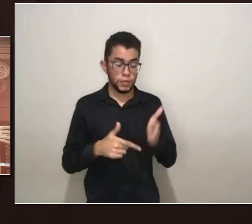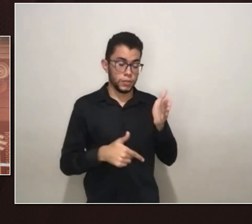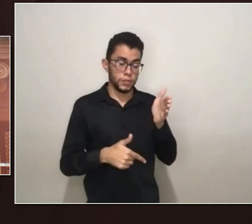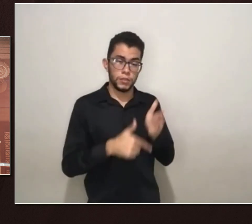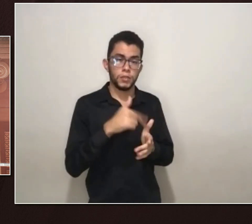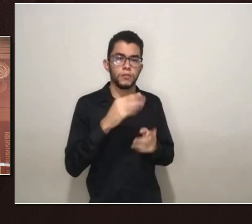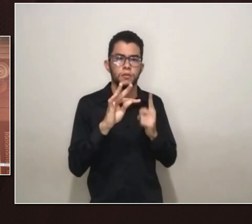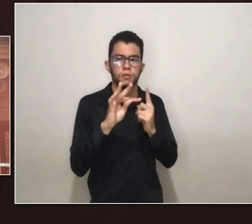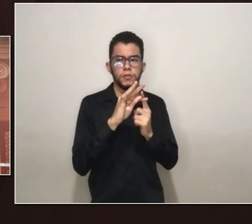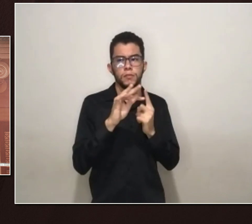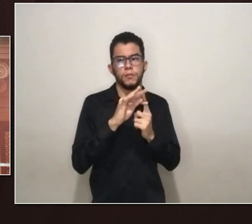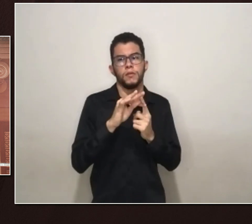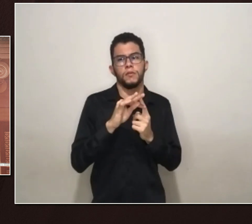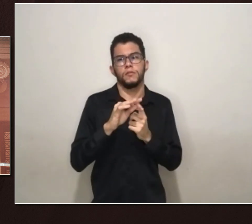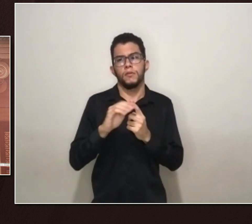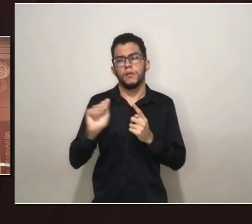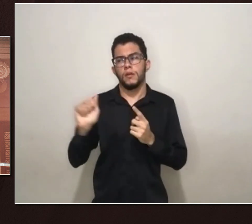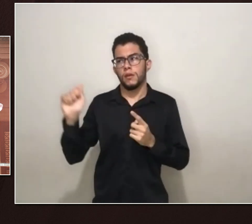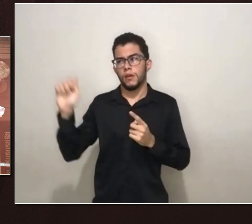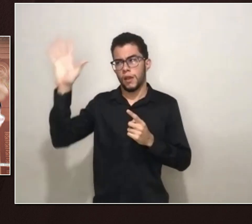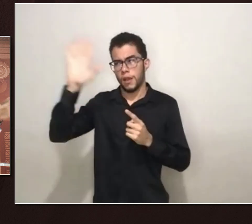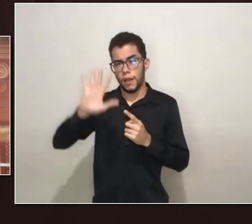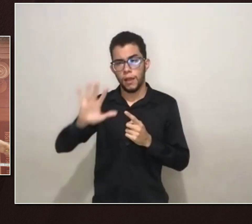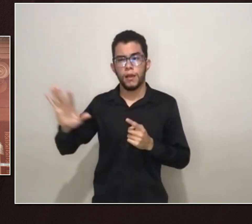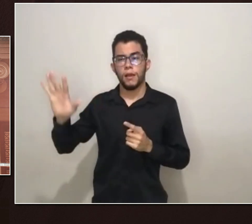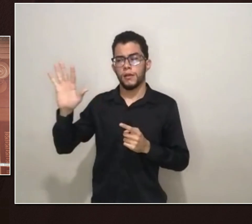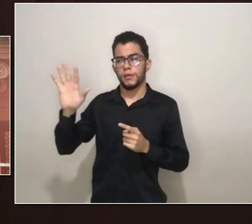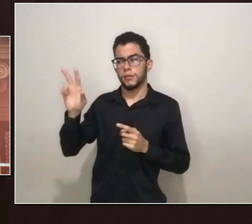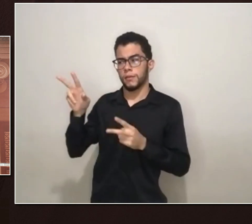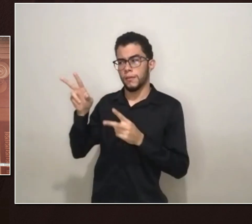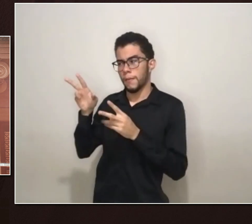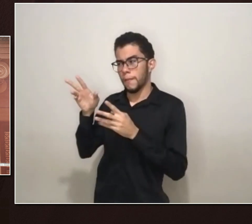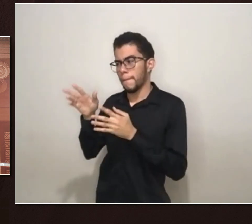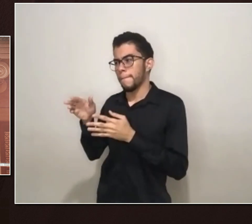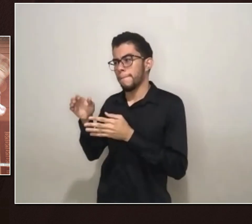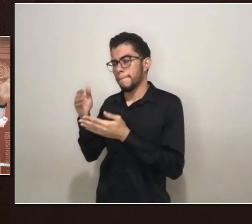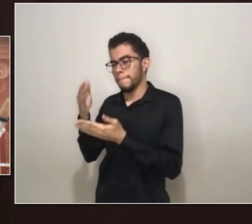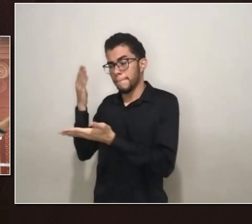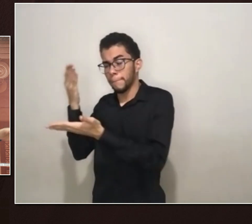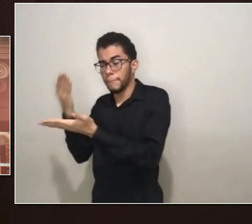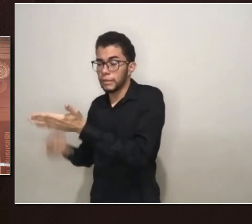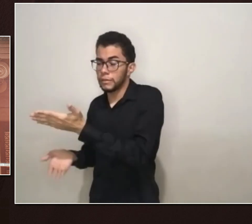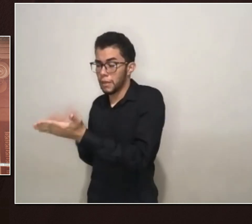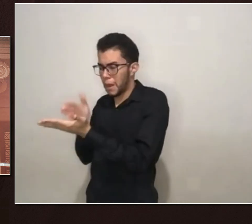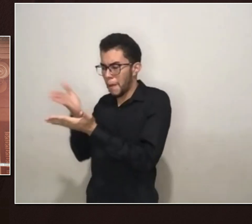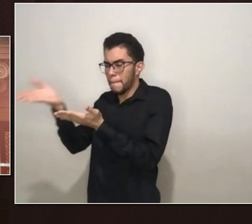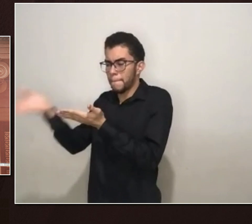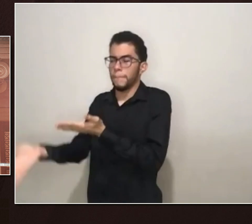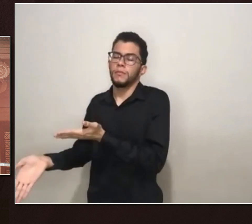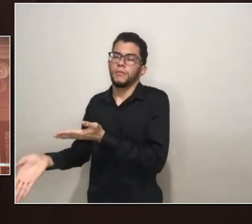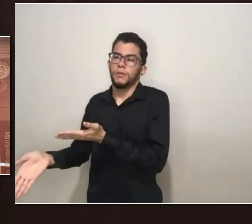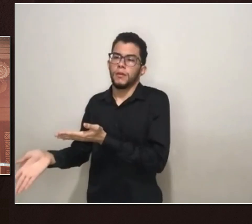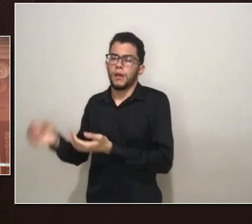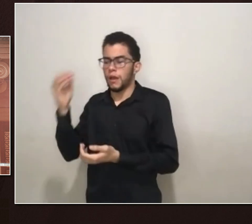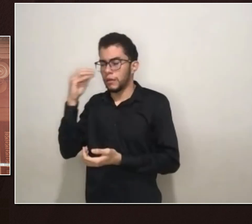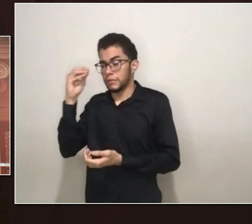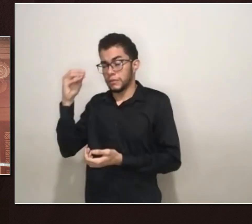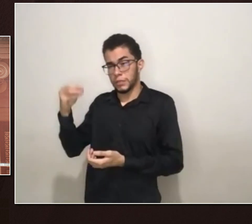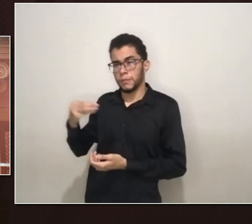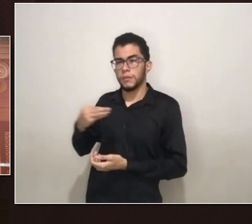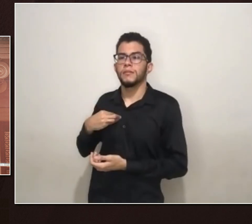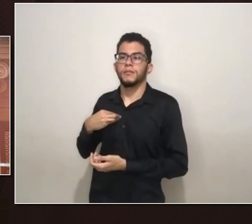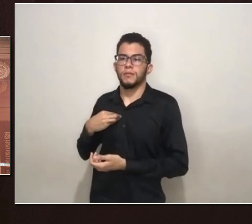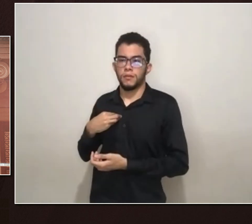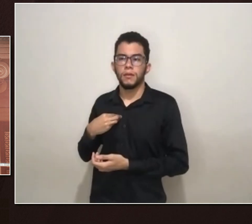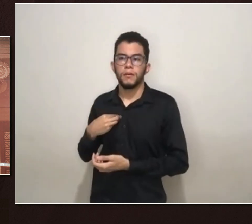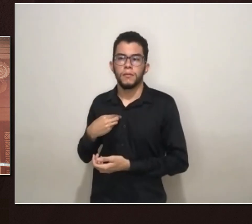Ásia me abandonaram. Aquela igreja em Éfeso que recebeu por 3 anos palavras maravilhosas, que eles guardaram a